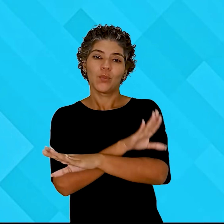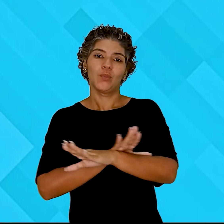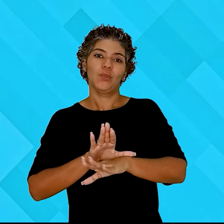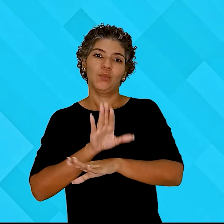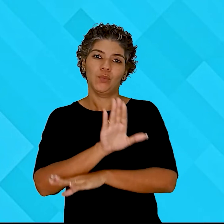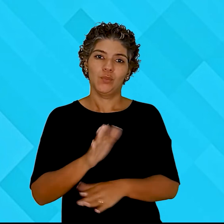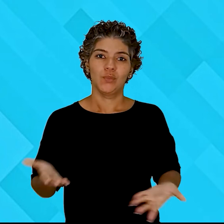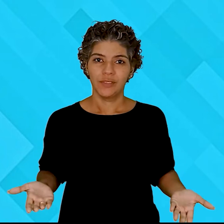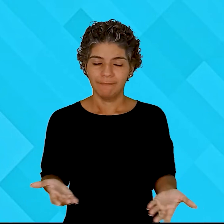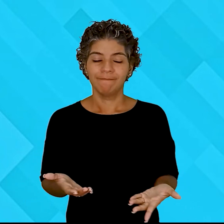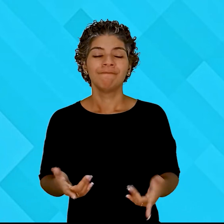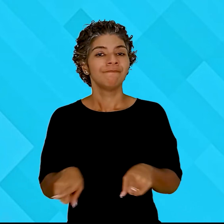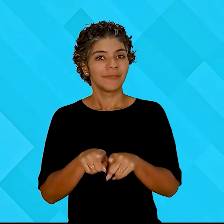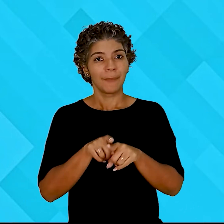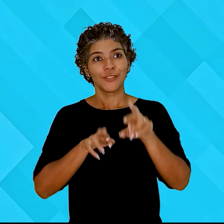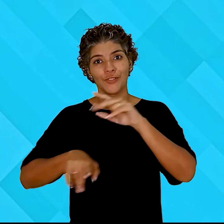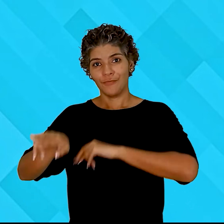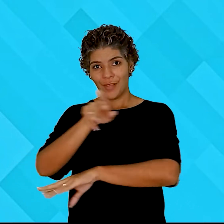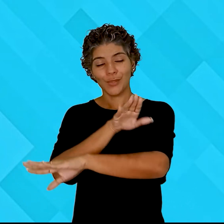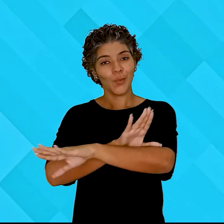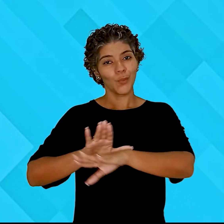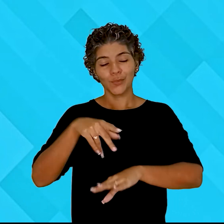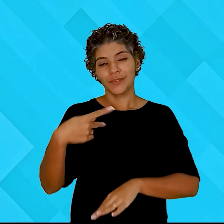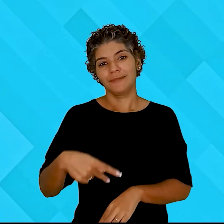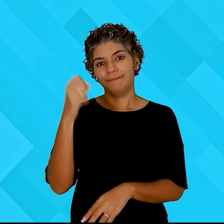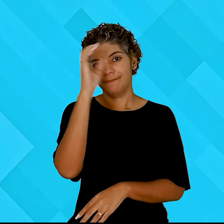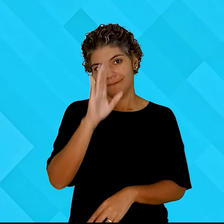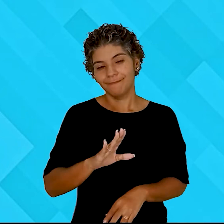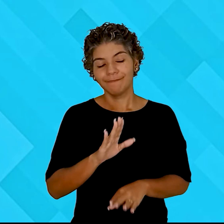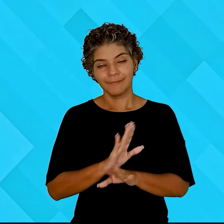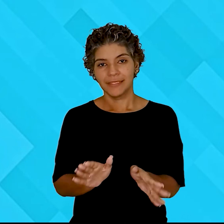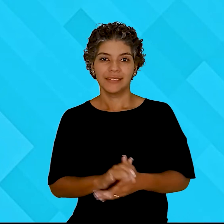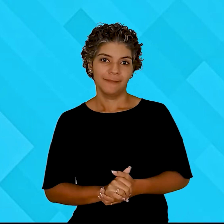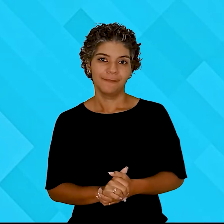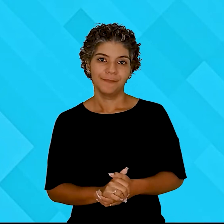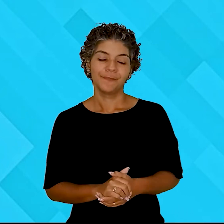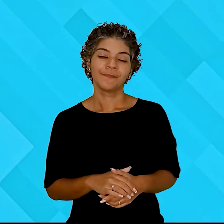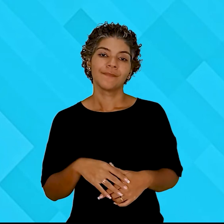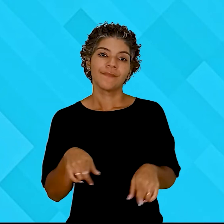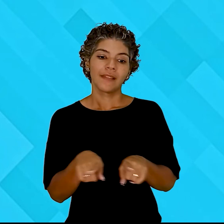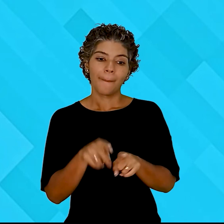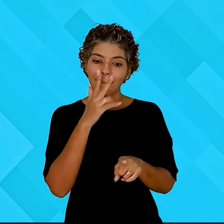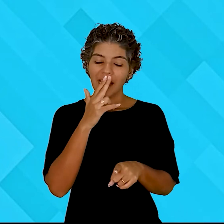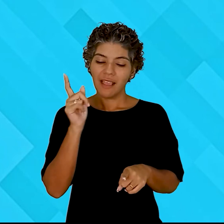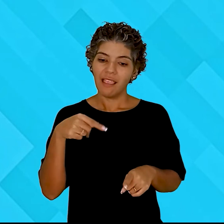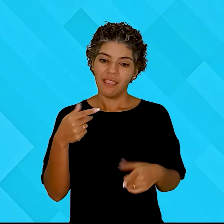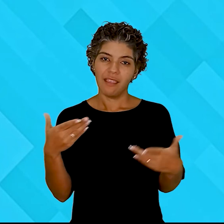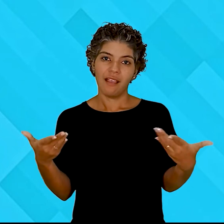no Brasil. Obviamente, aqui eu estou falando sobre a produção cultural, sobre o setor cultural, mas isso é uma tendência a se propagar para todos os outros